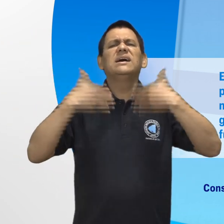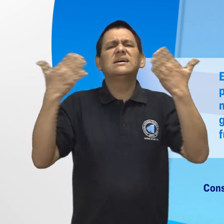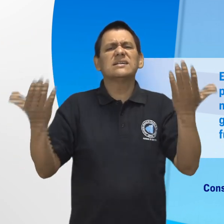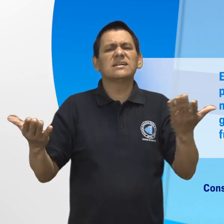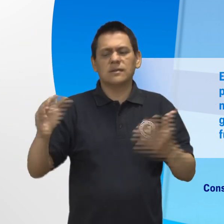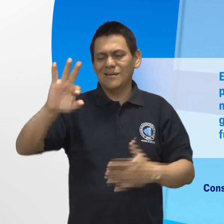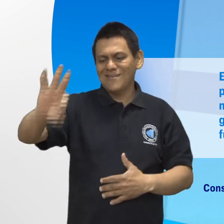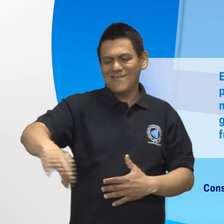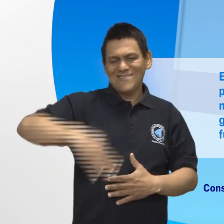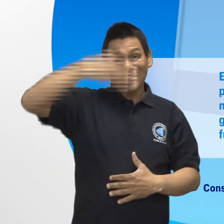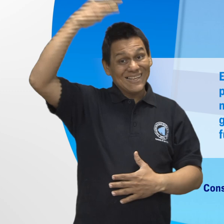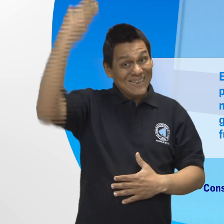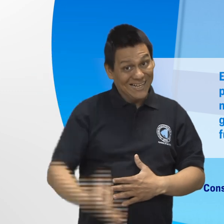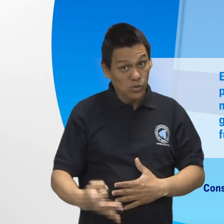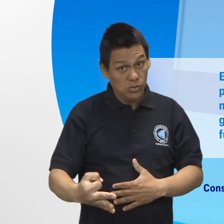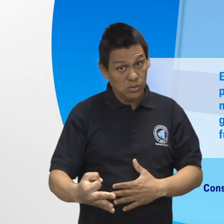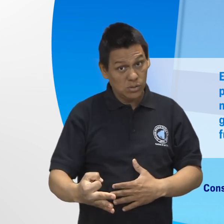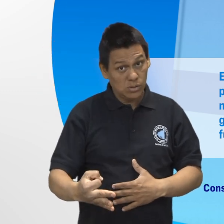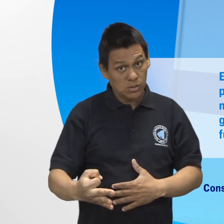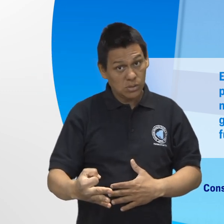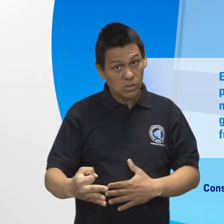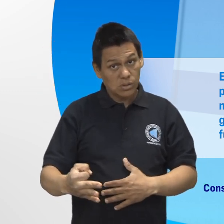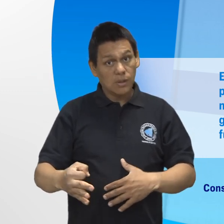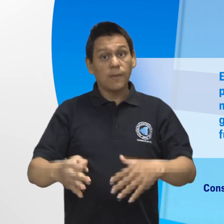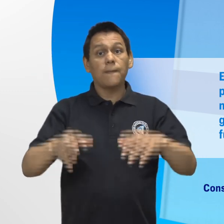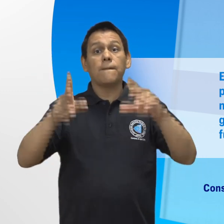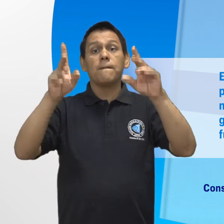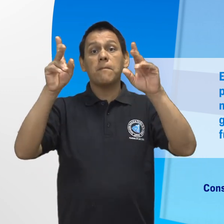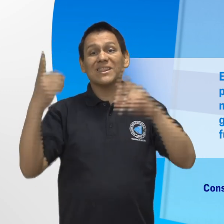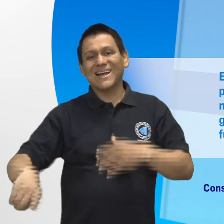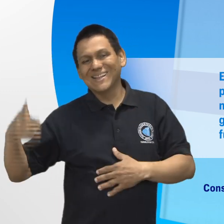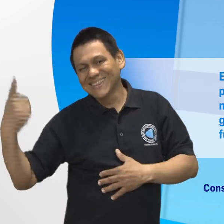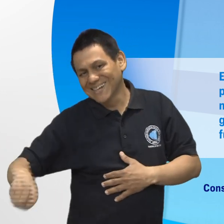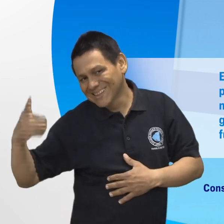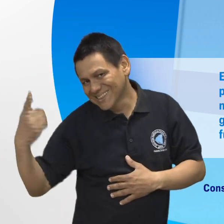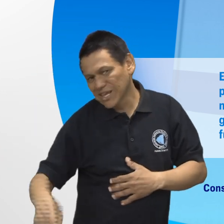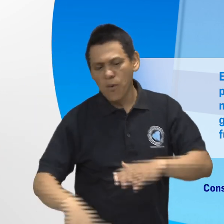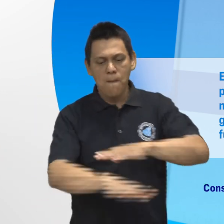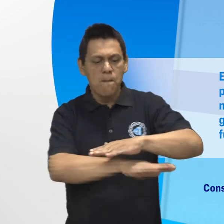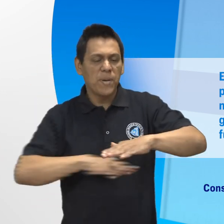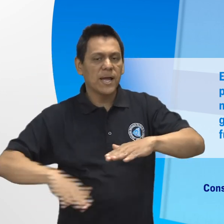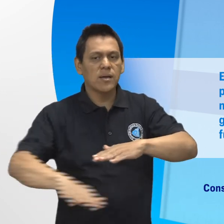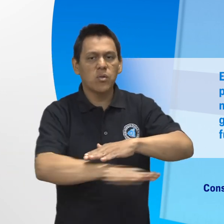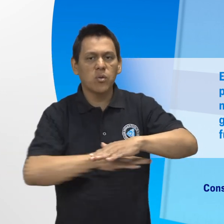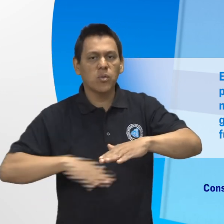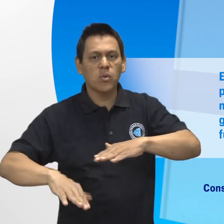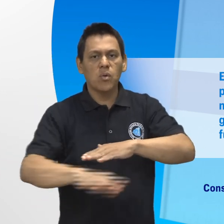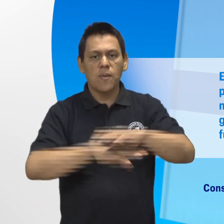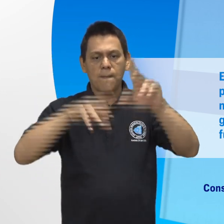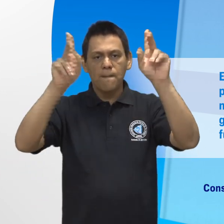en condiciones que garanticen los derechos fundamentales de las personas.